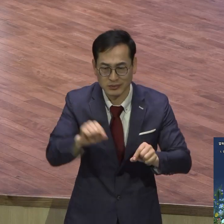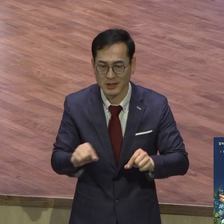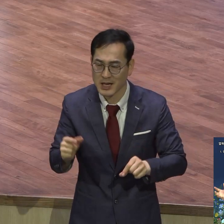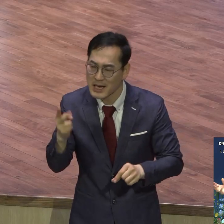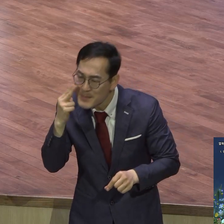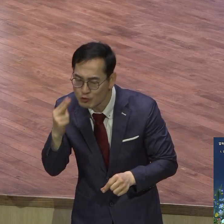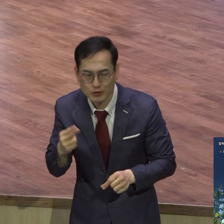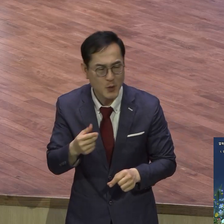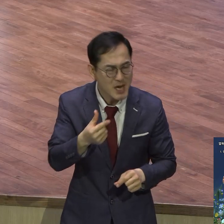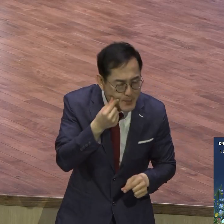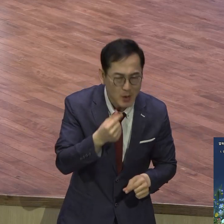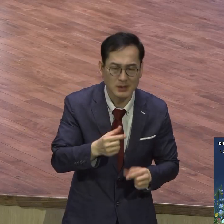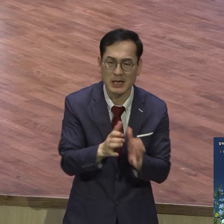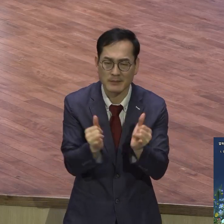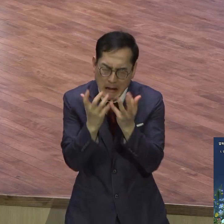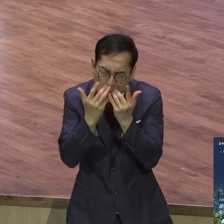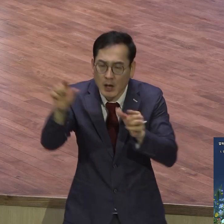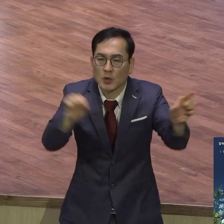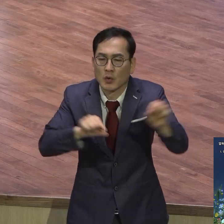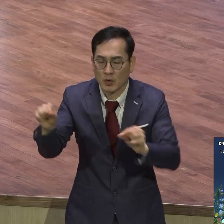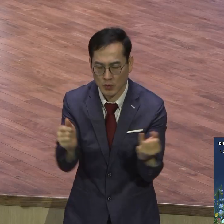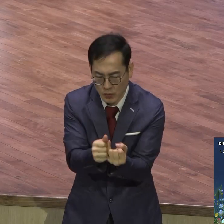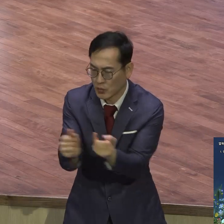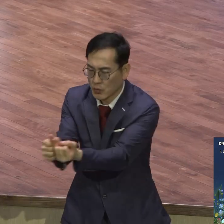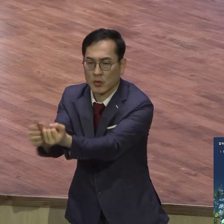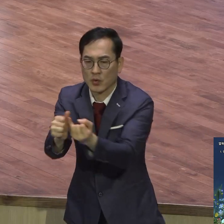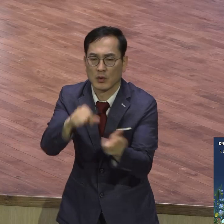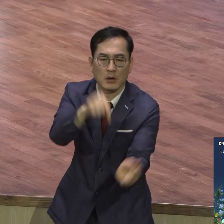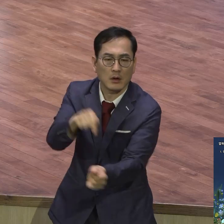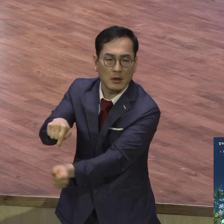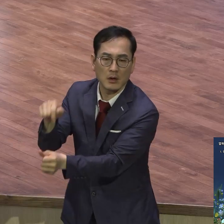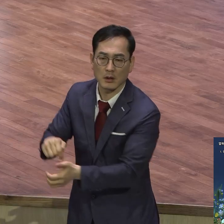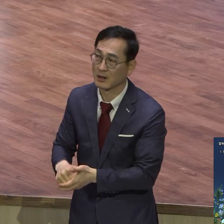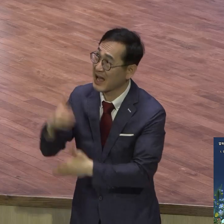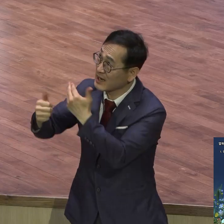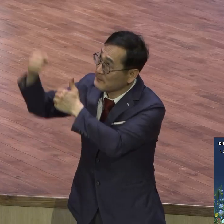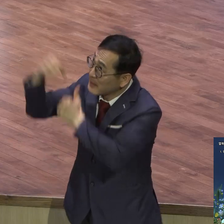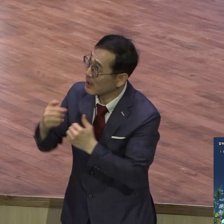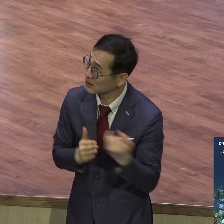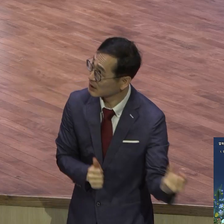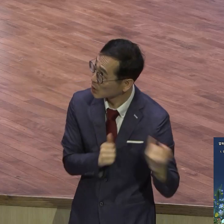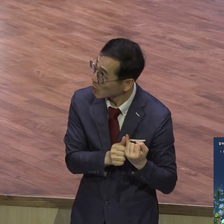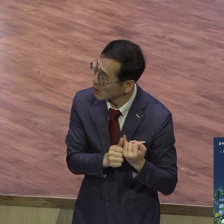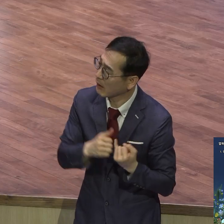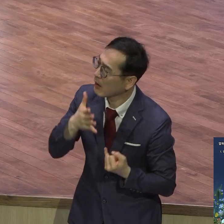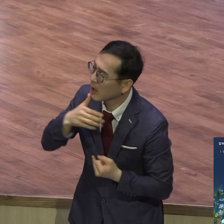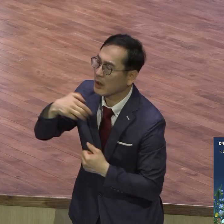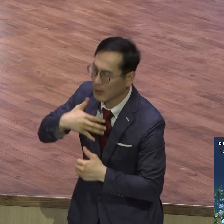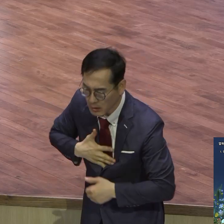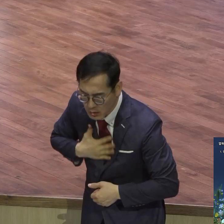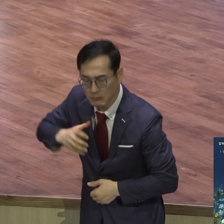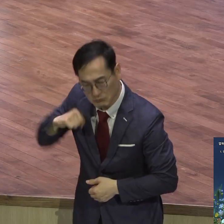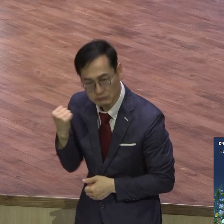사람 그냥 지어주면 천주께서 말했다고 결혼해서 사는 거요.